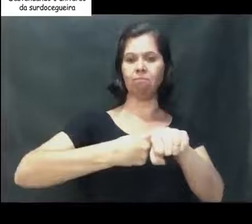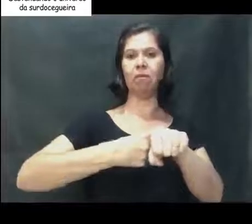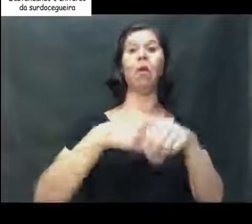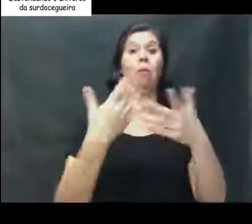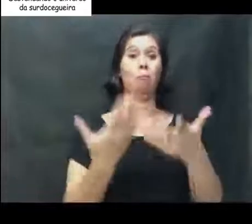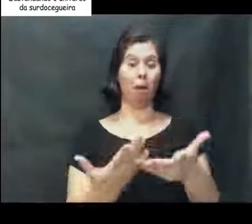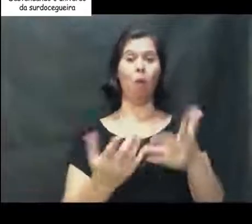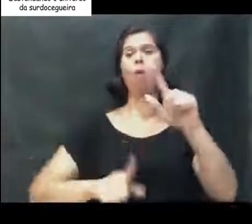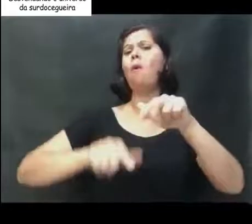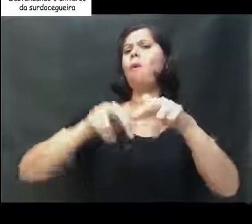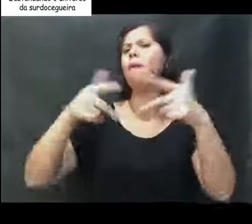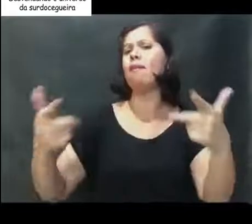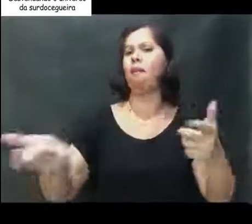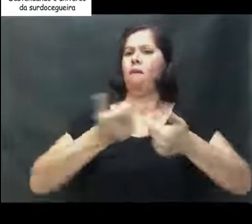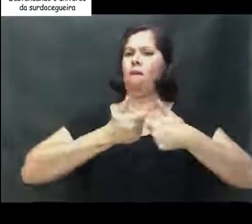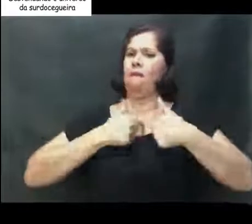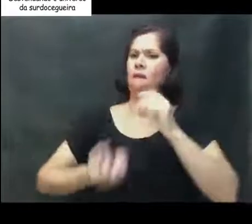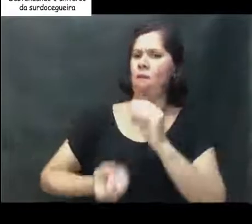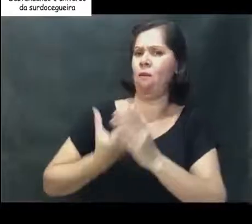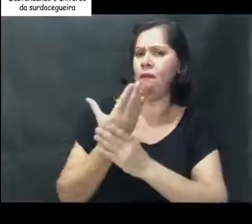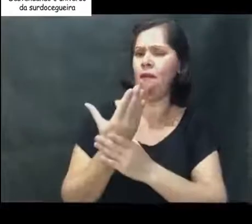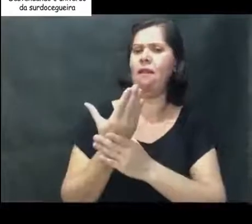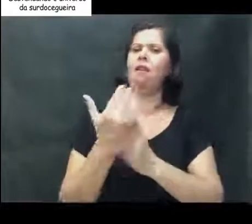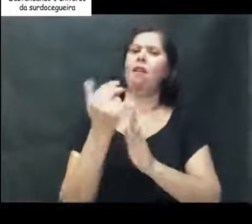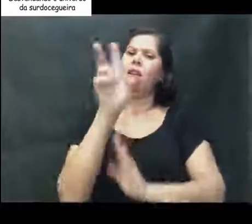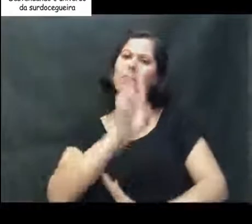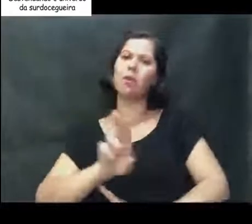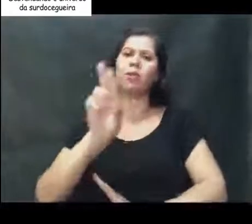E dentre os materiais utilizados,